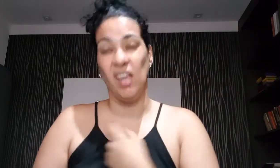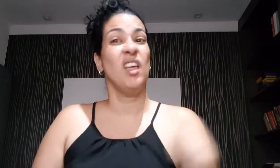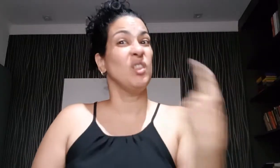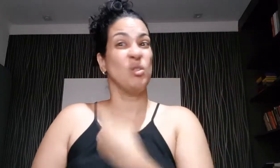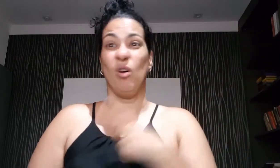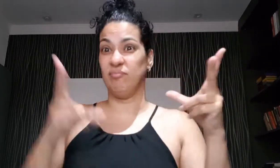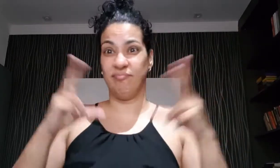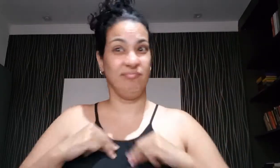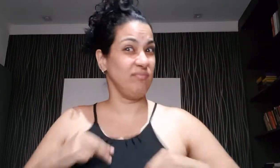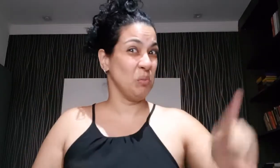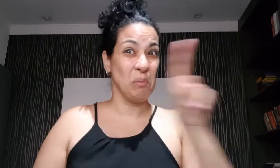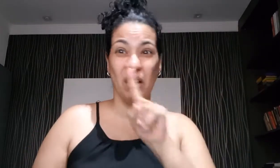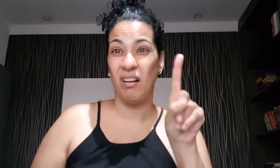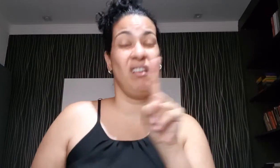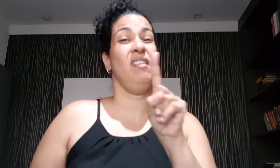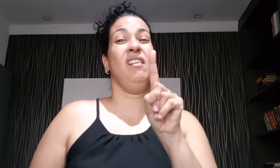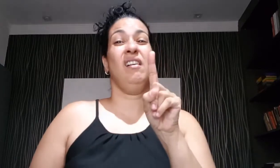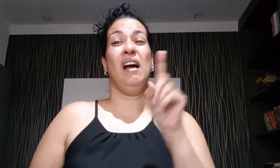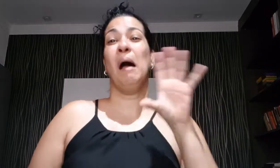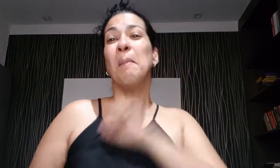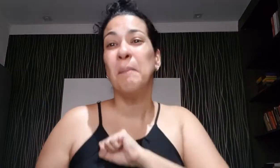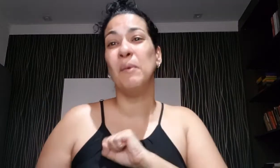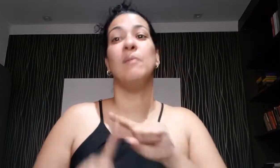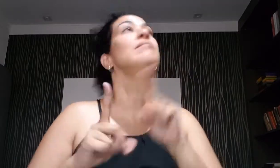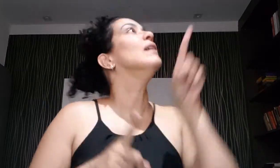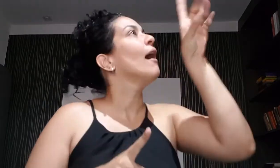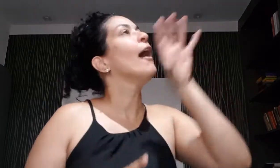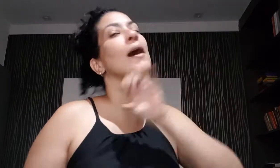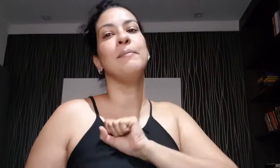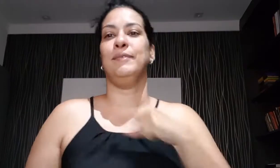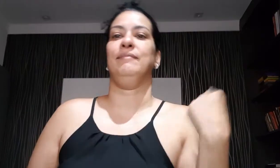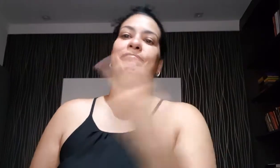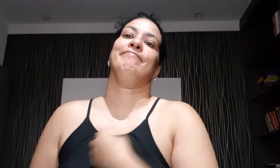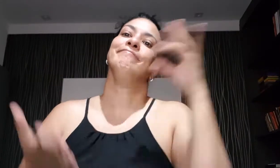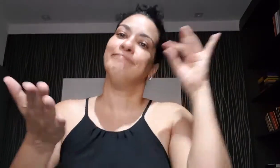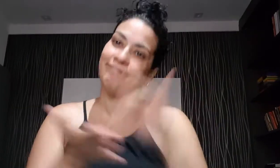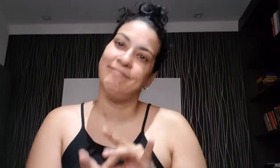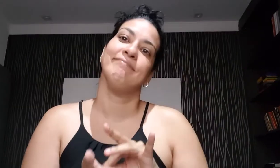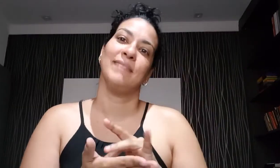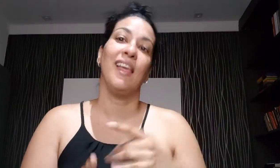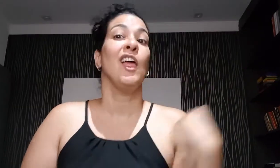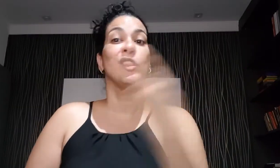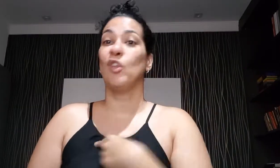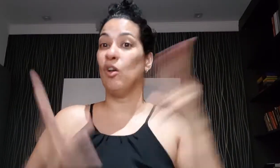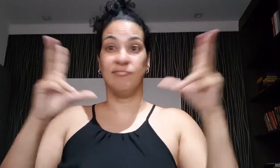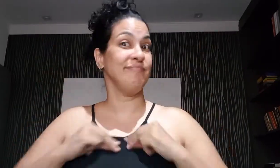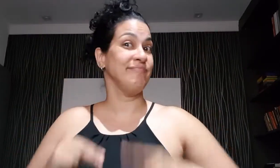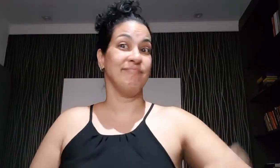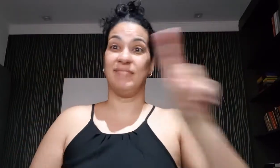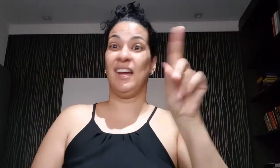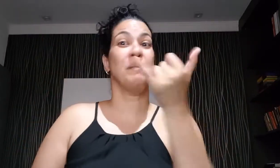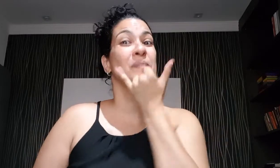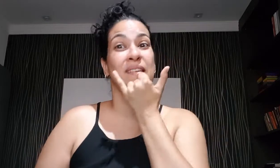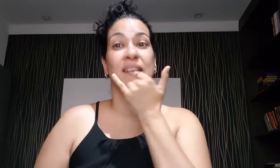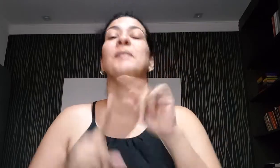ser perdoados, mas Ele nos perdoou. E o verso de número 18 diz: O necessitado, porém, não será esquecido para